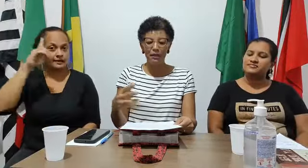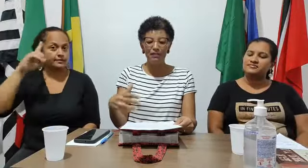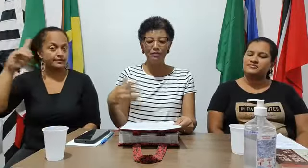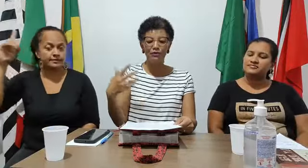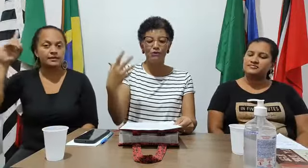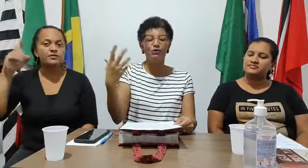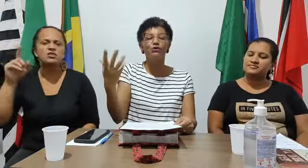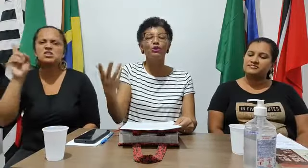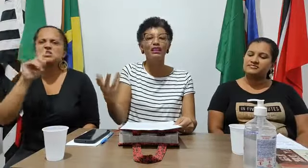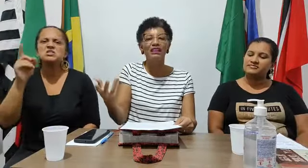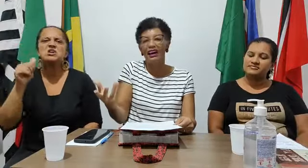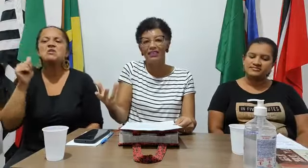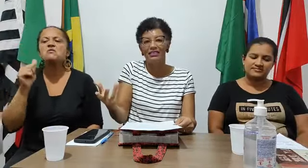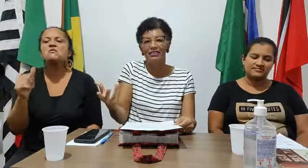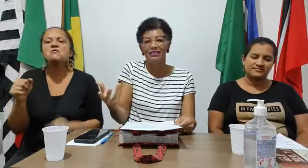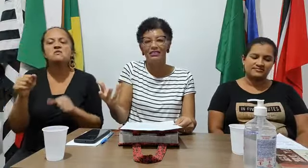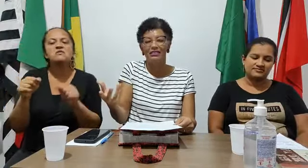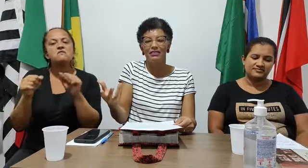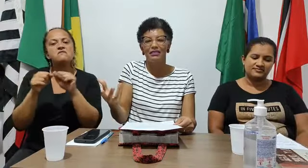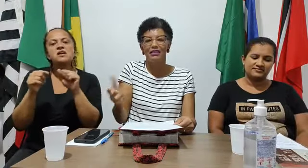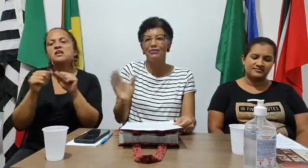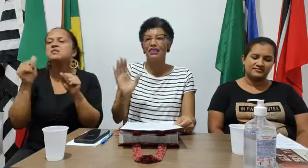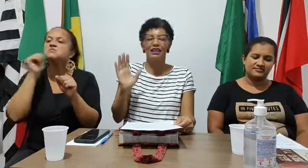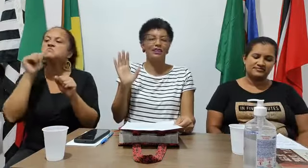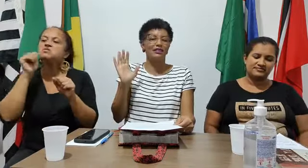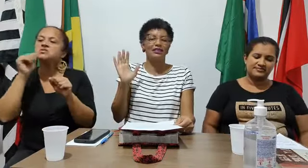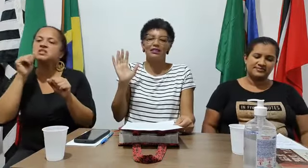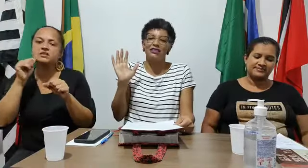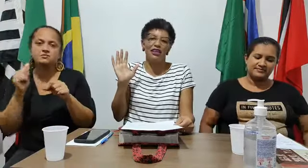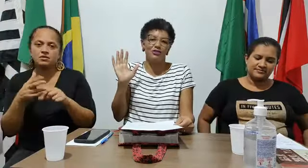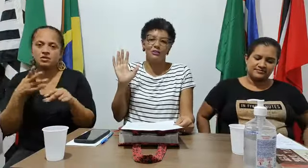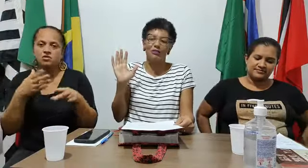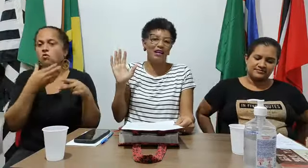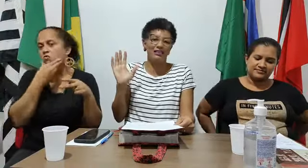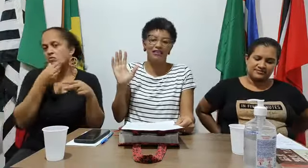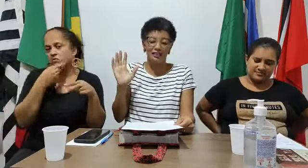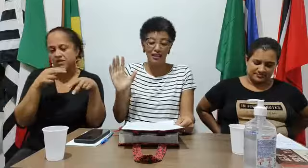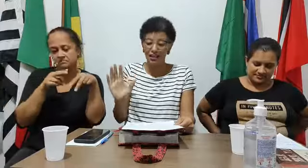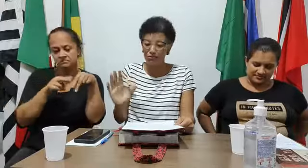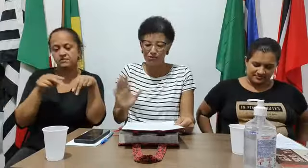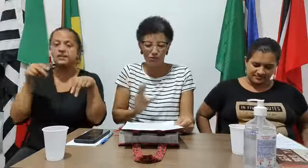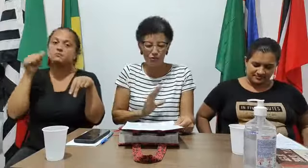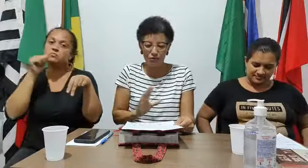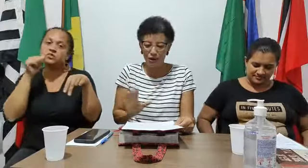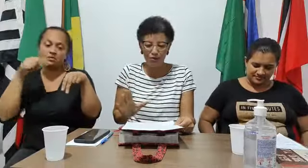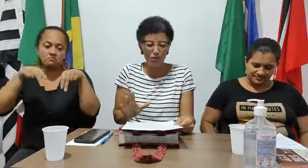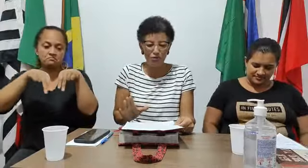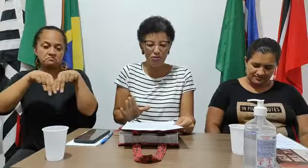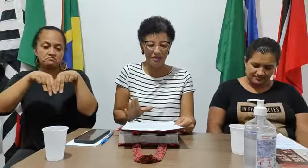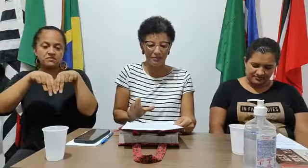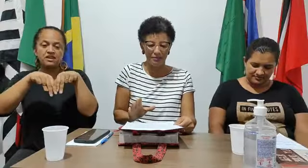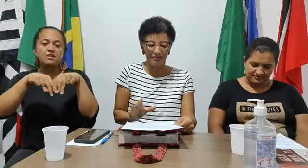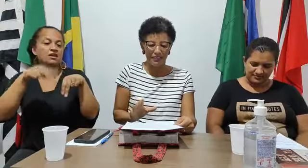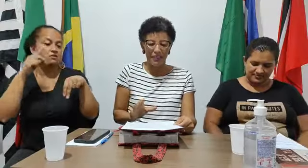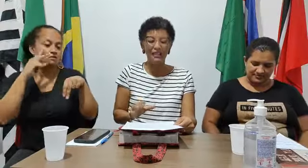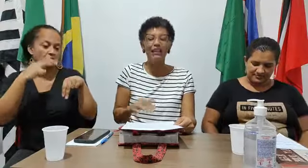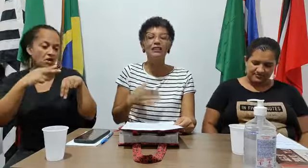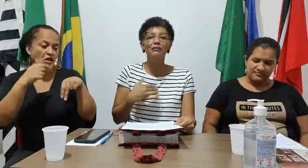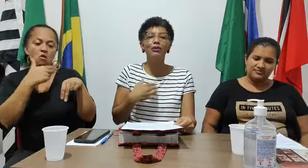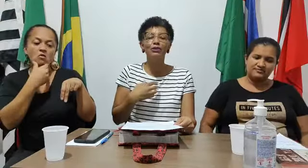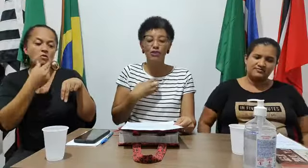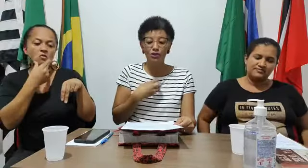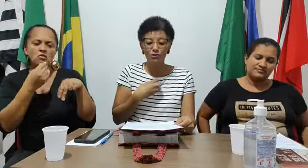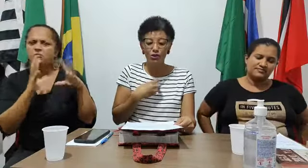homem para vê-lo dominar e ficar estática, parada. Não, de forma alguma. E